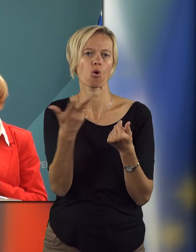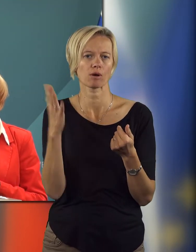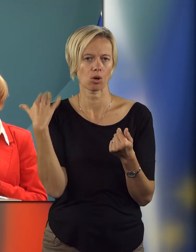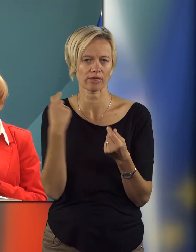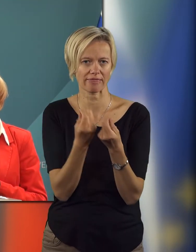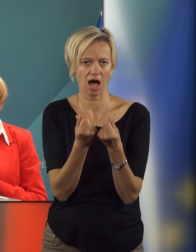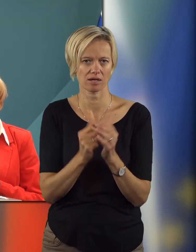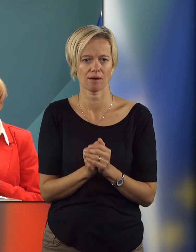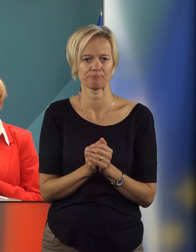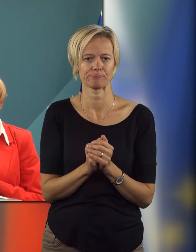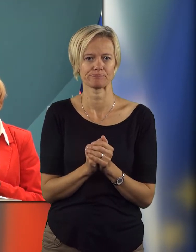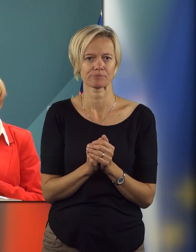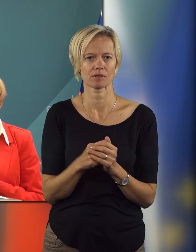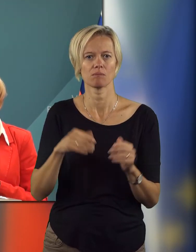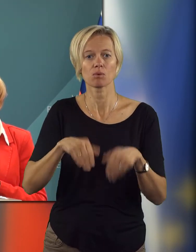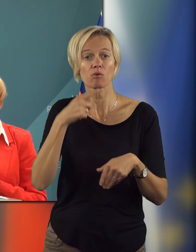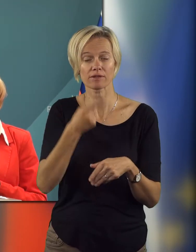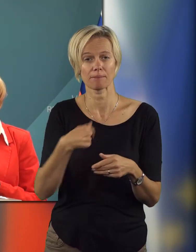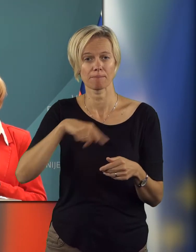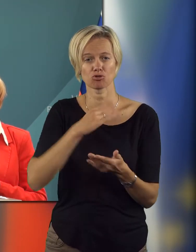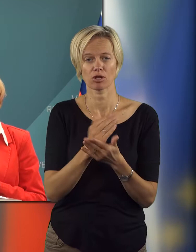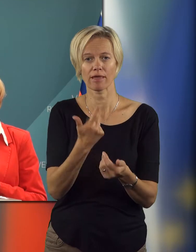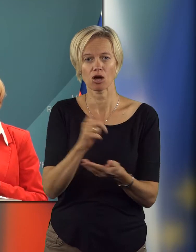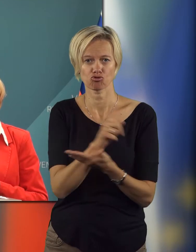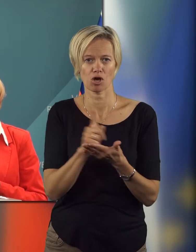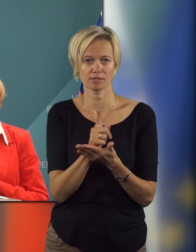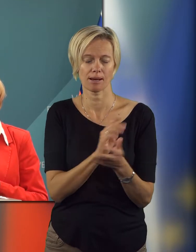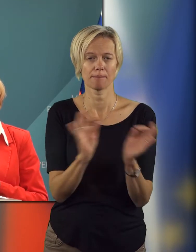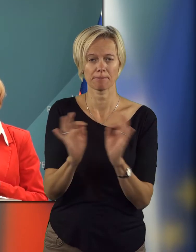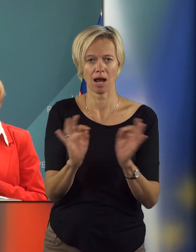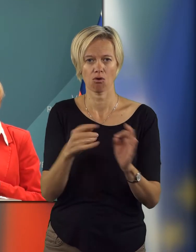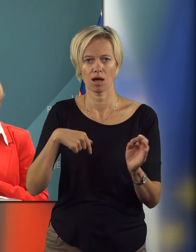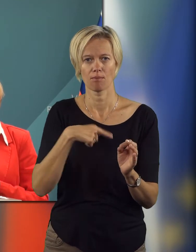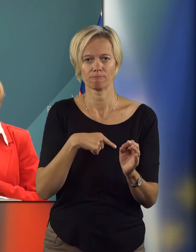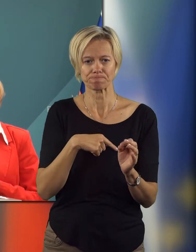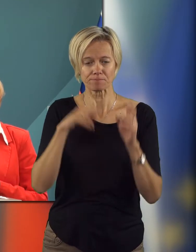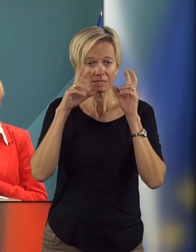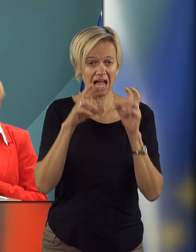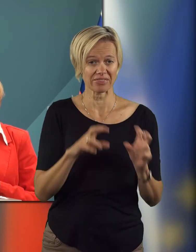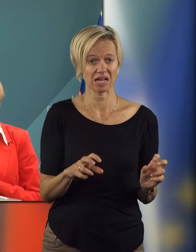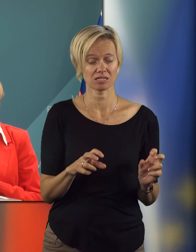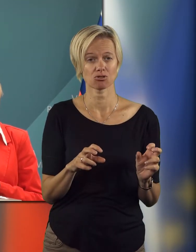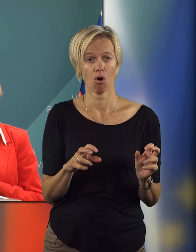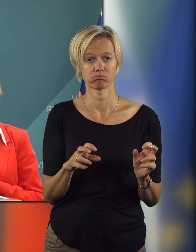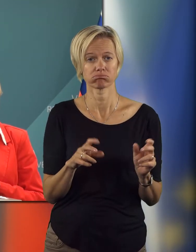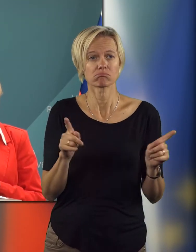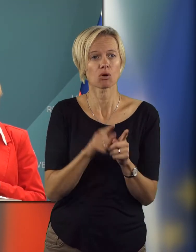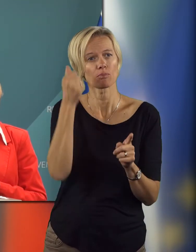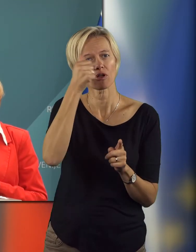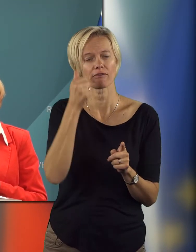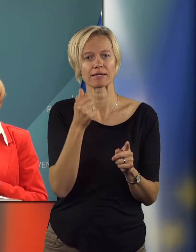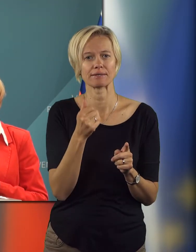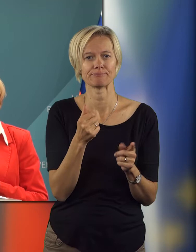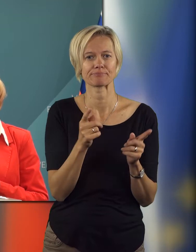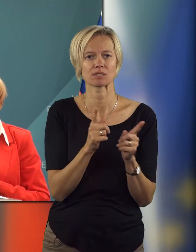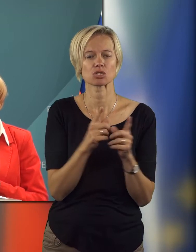denarja. Hkrati povem tudi, da mi že nekaj časa pripravljamo tudi analizo tako